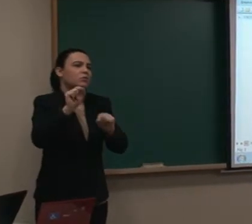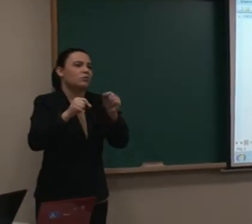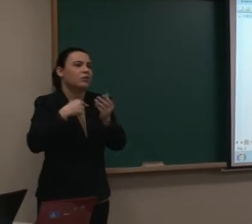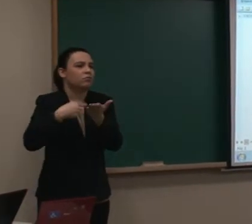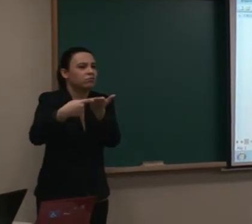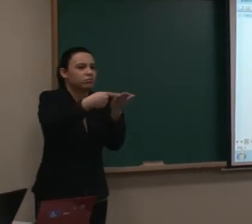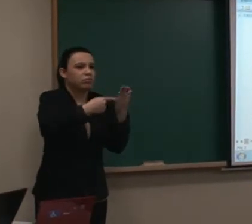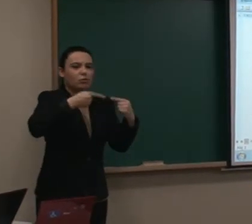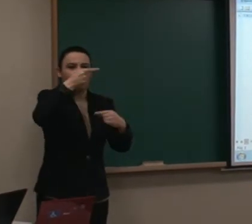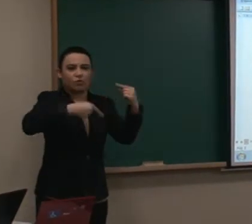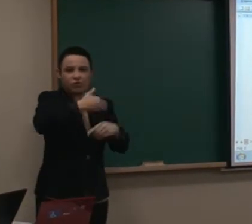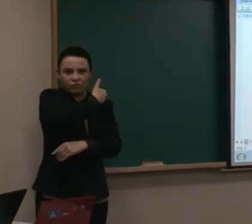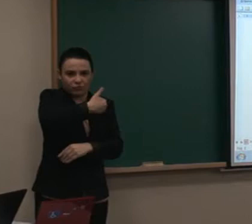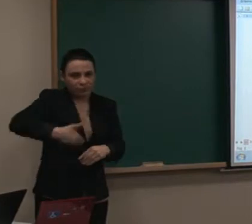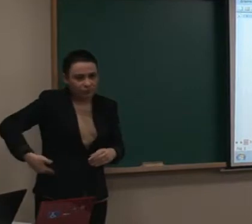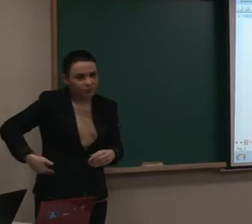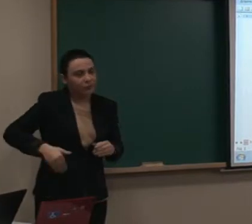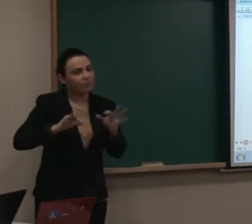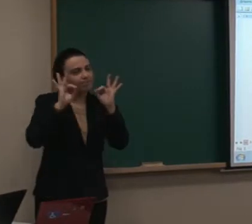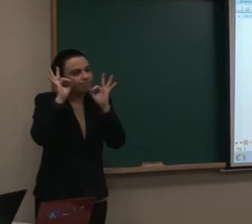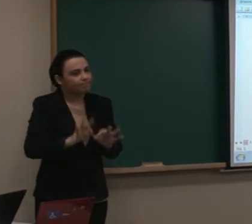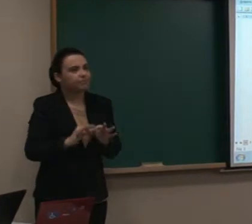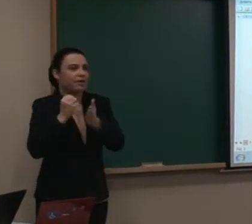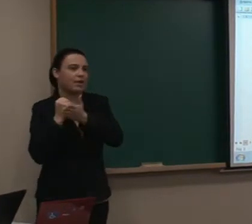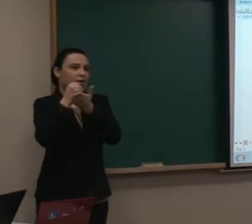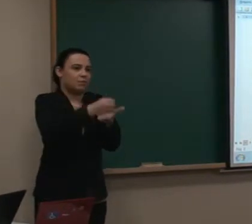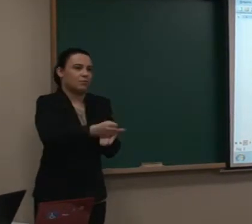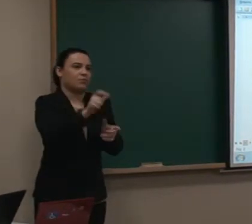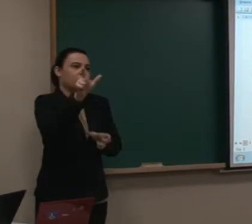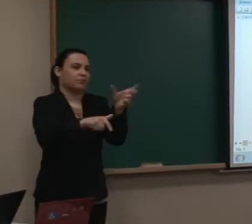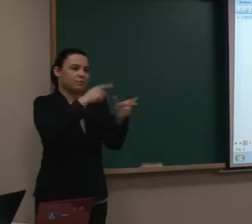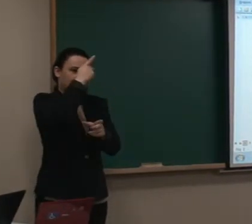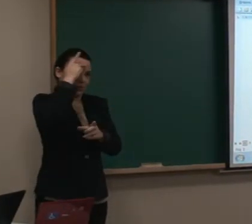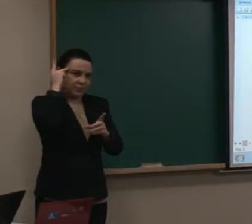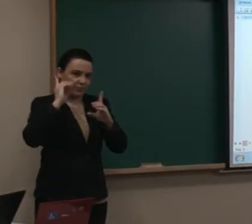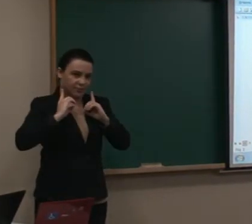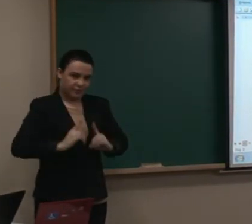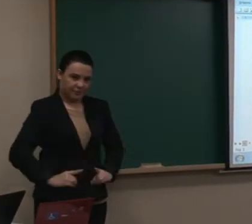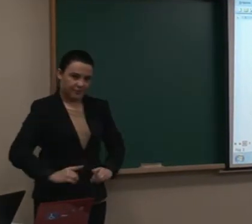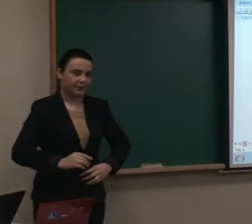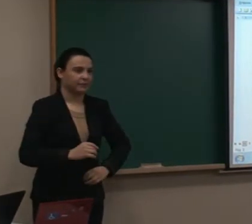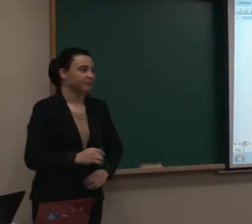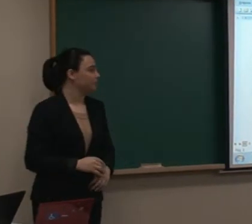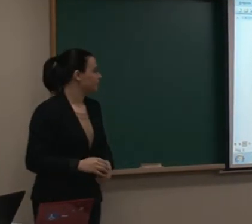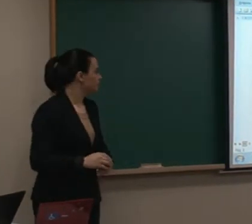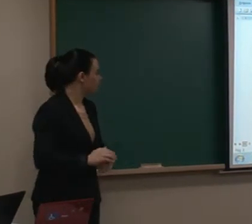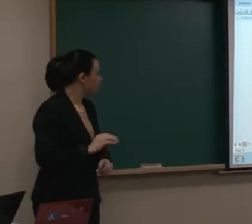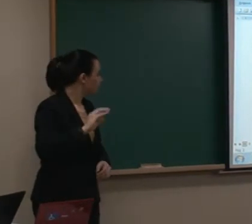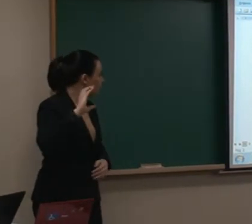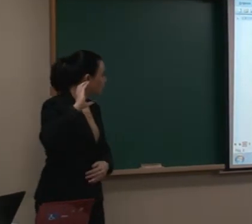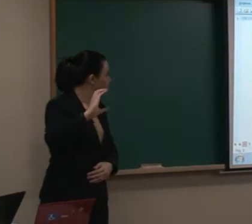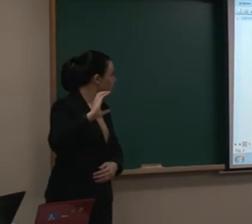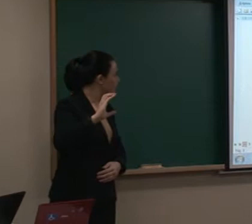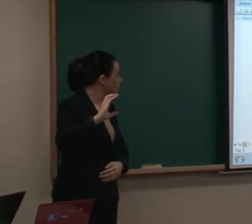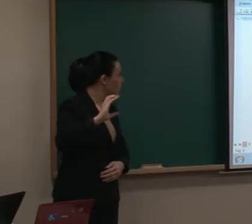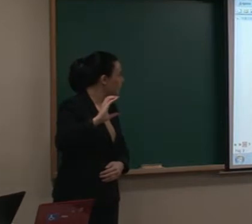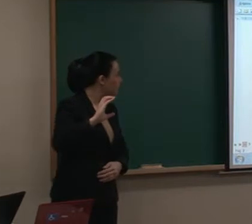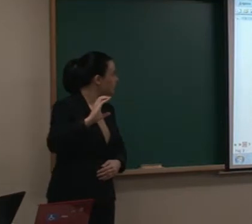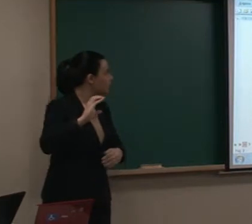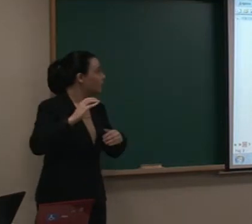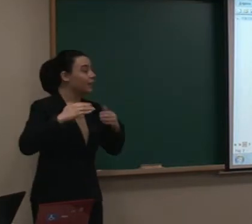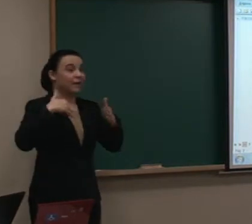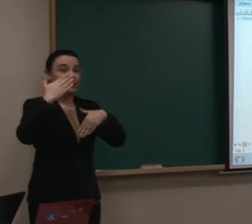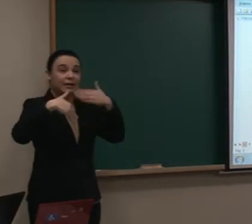de políticas públicas para o efetivo apoio às pessoas com deficiência. C.